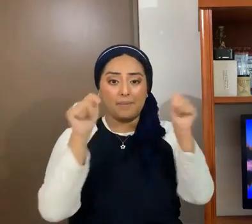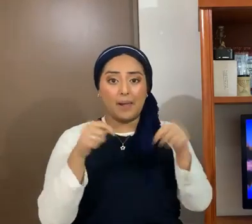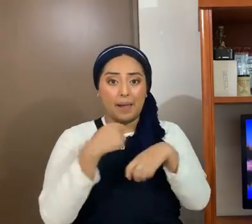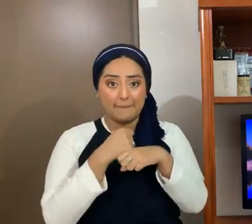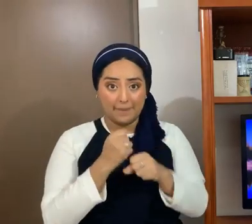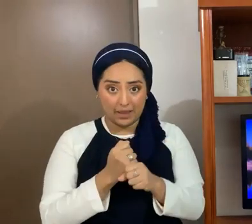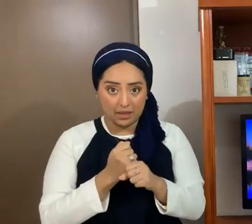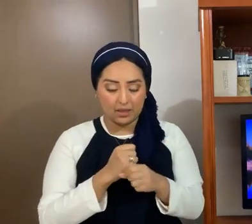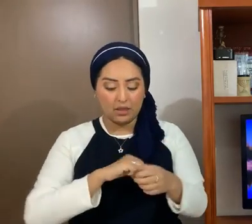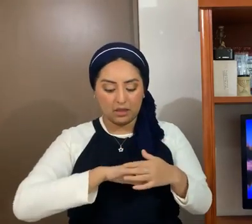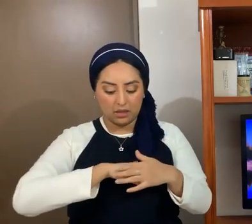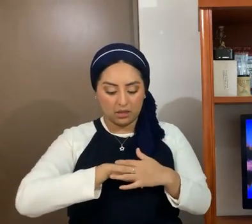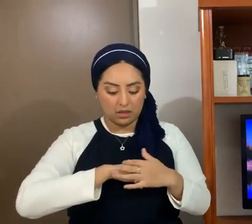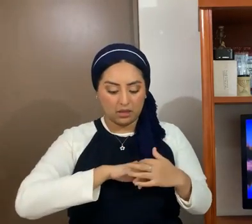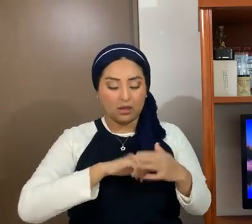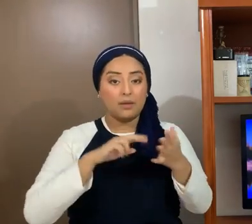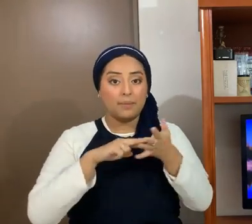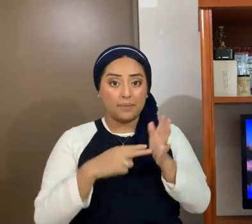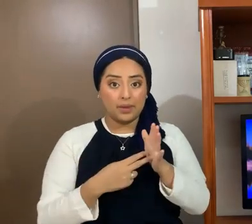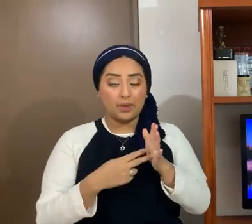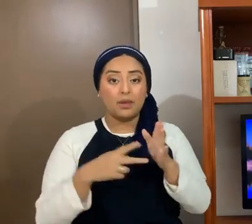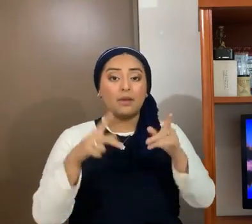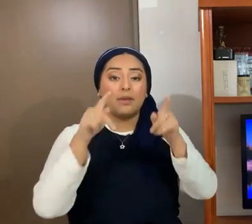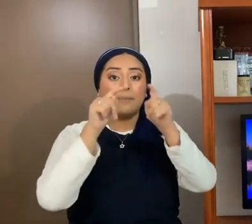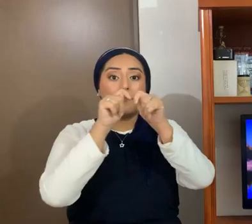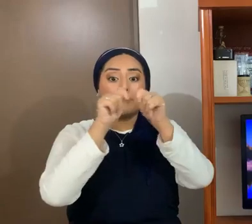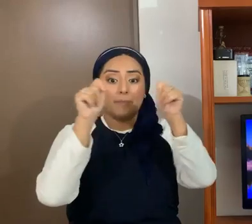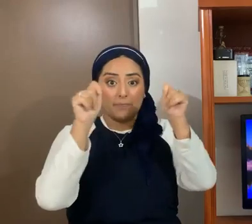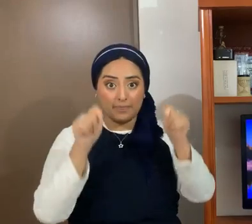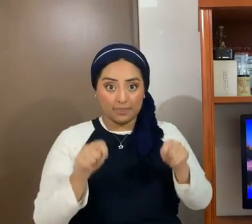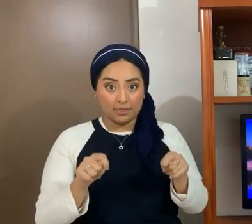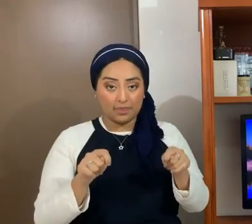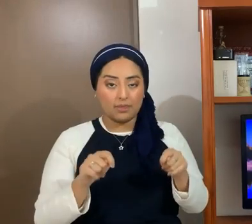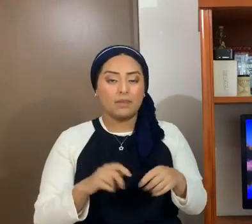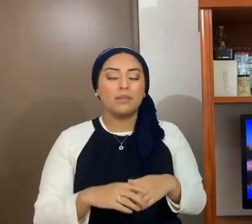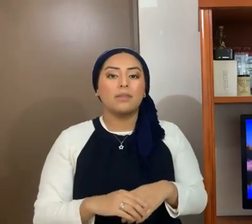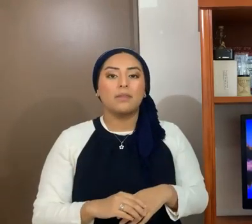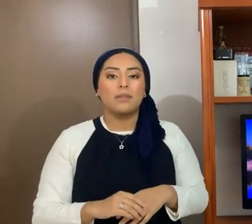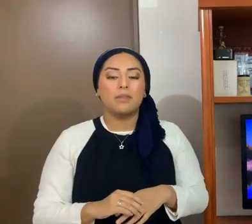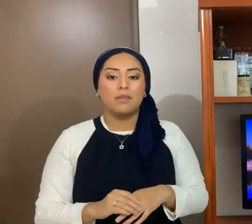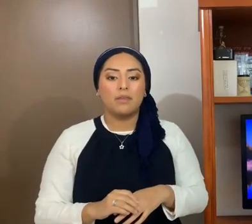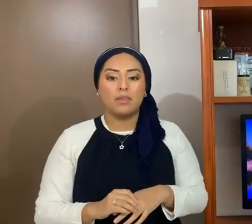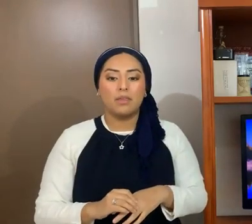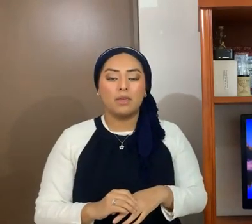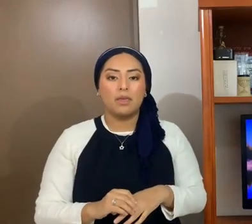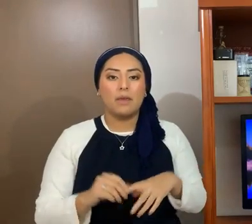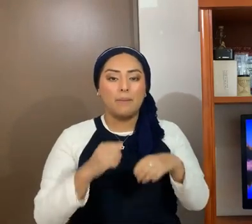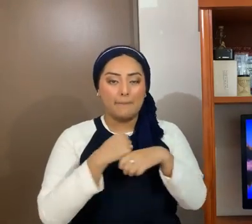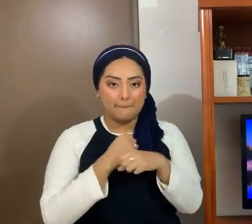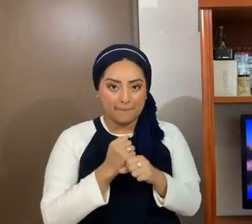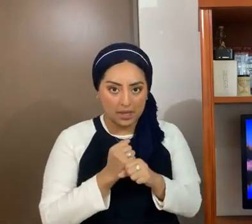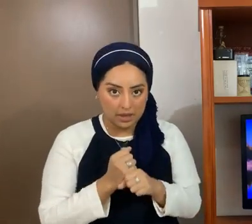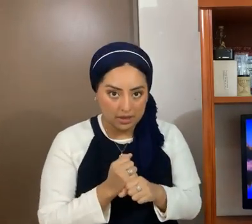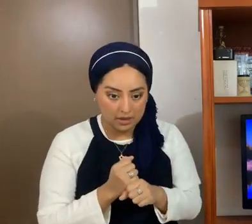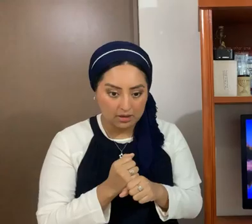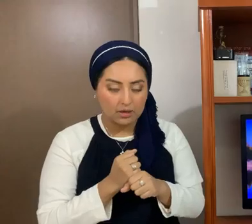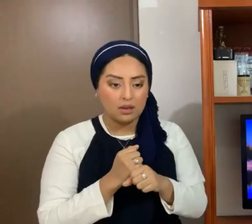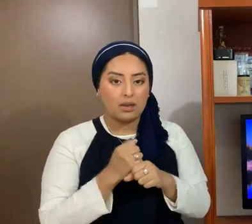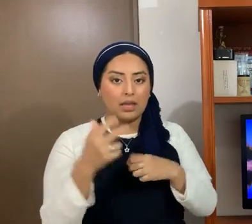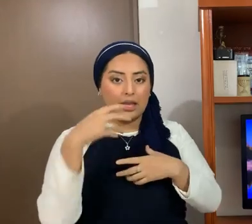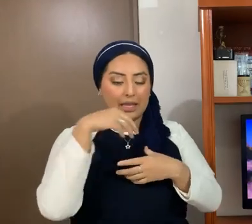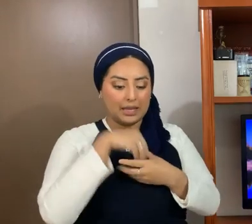hicieron. Es decir, el Mishkan, el tabernáculo mal conocido, lo correcto es Mishkan, fue creado